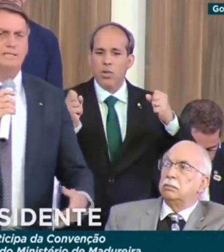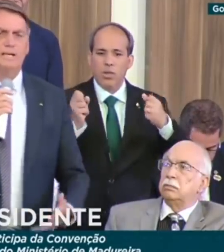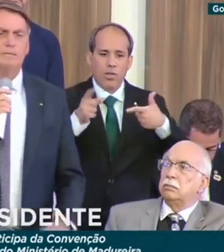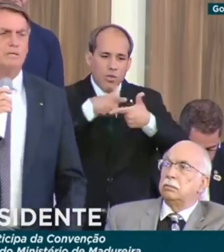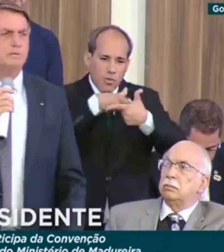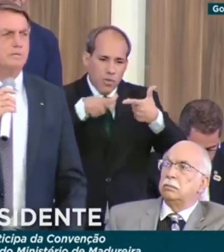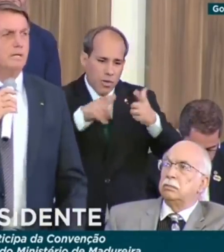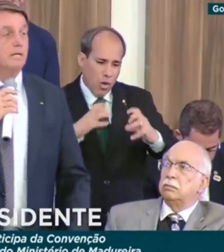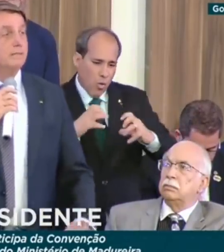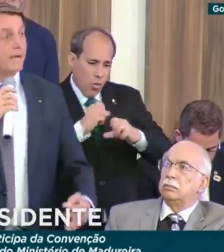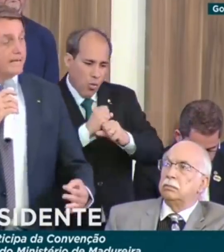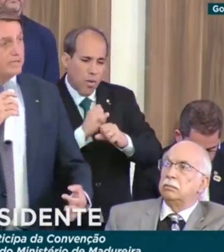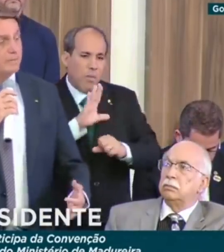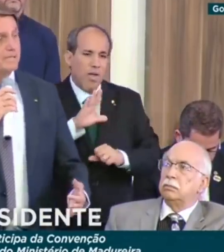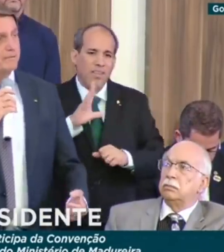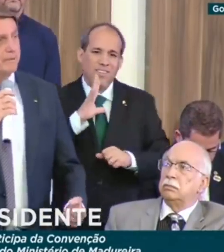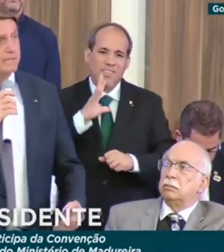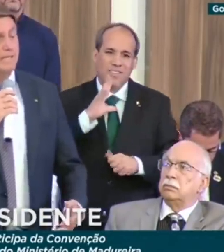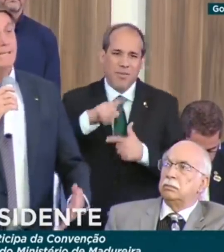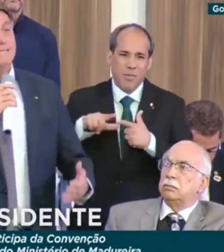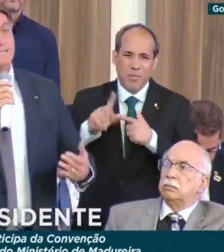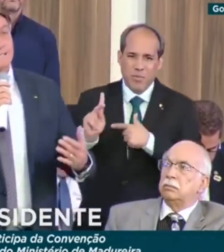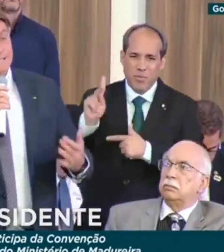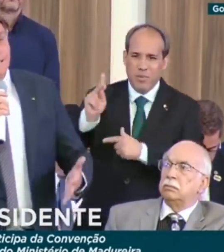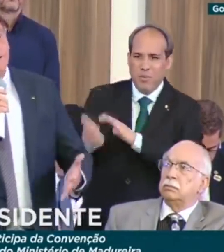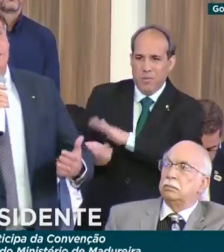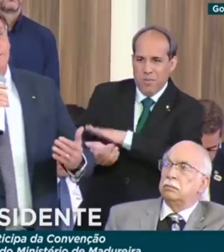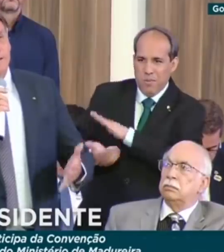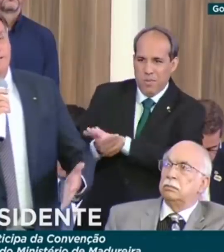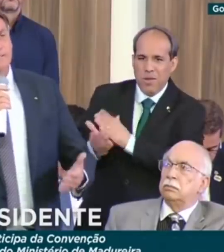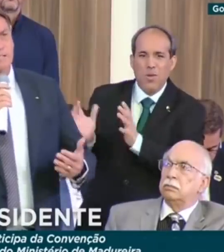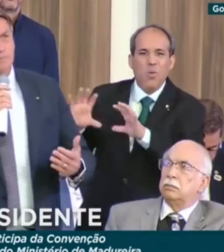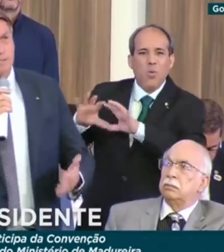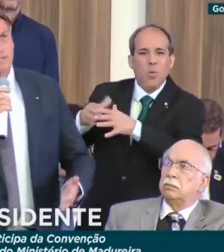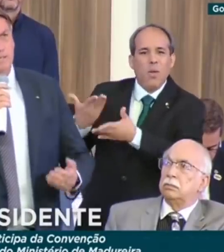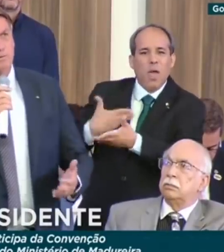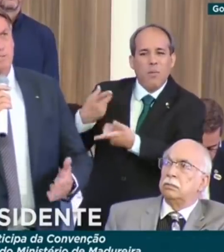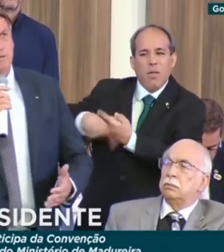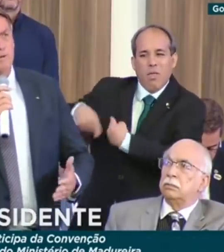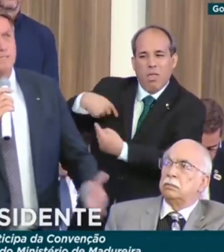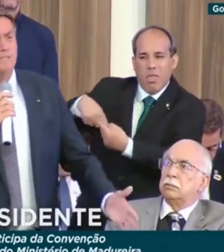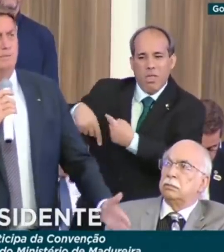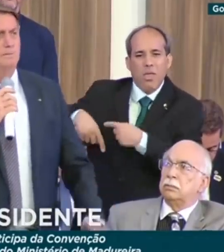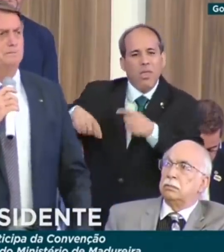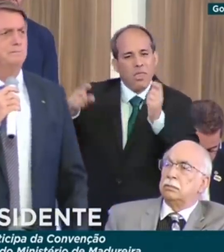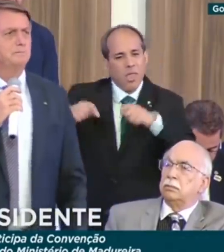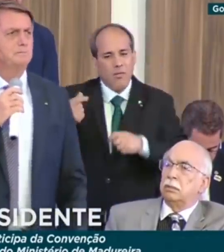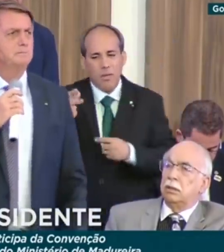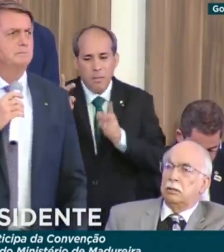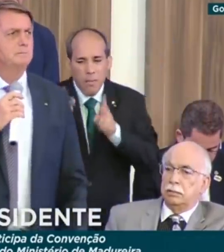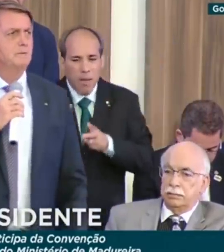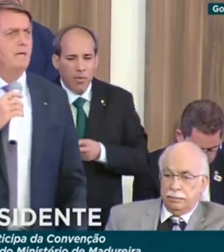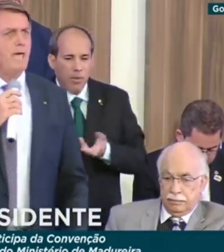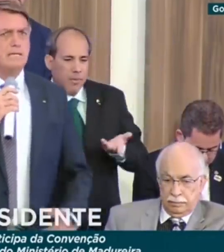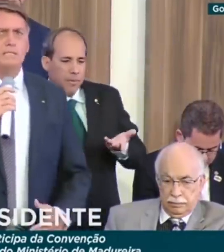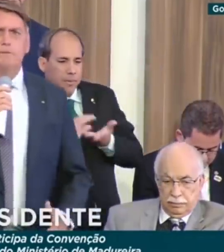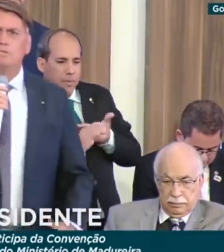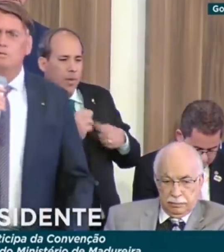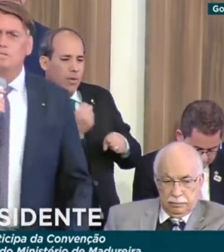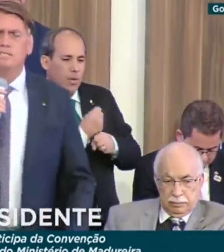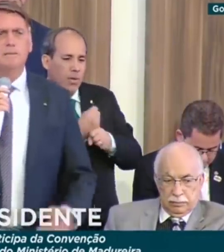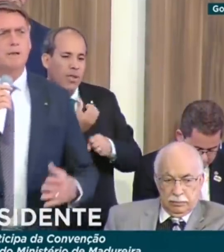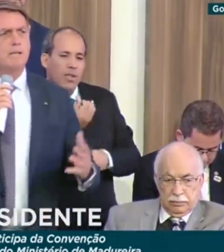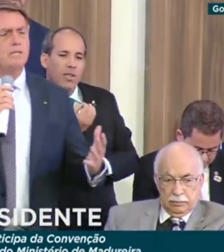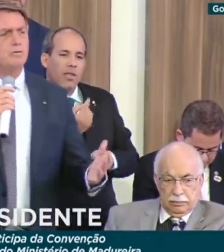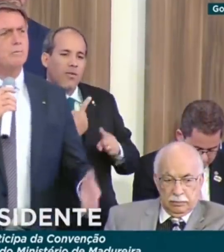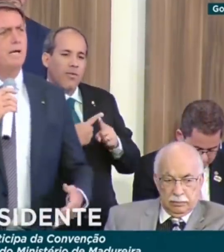loteada entre amigos, dariam para ser feitas 60 vezes a transposição do São Francisco. Essas